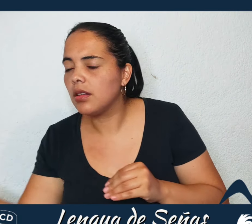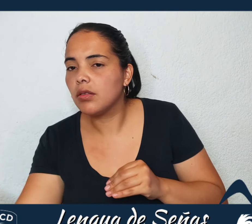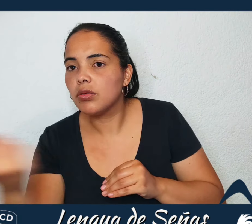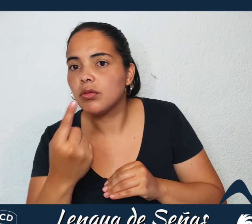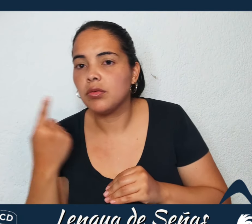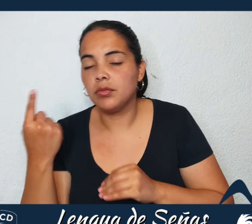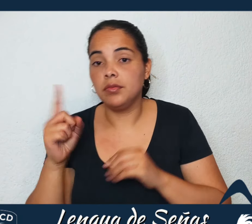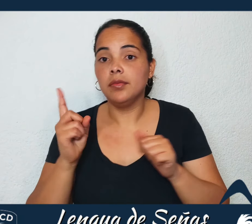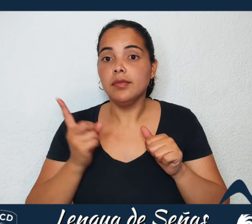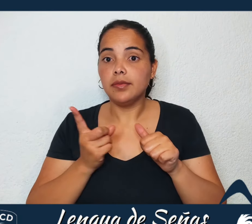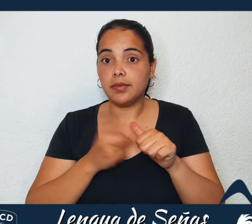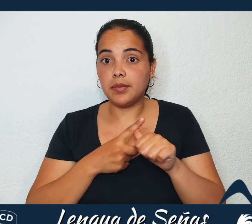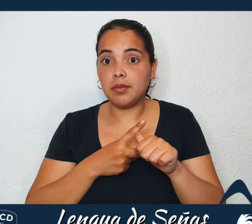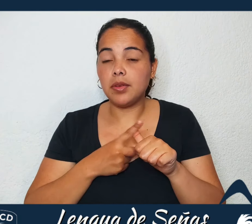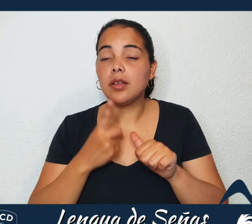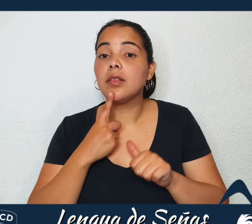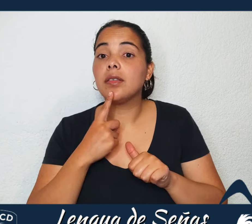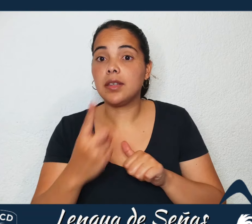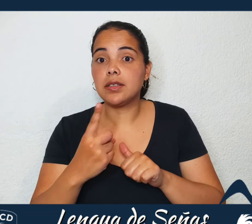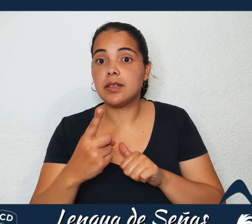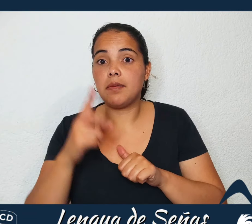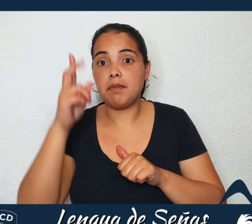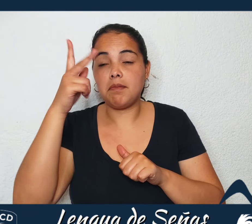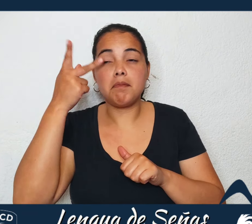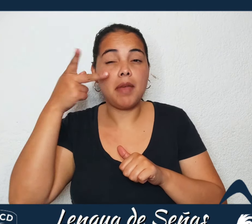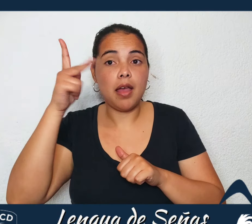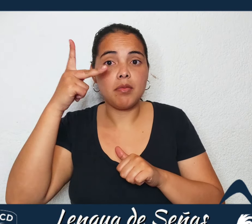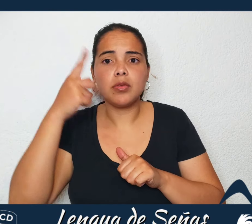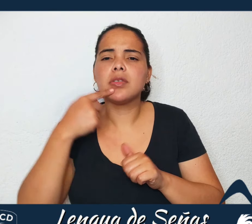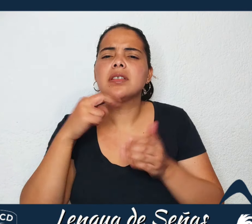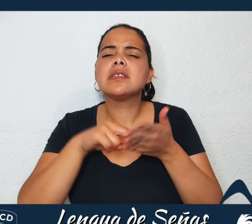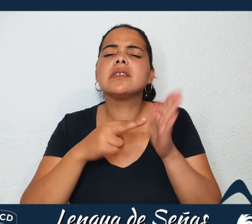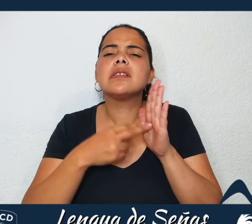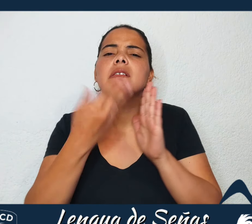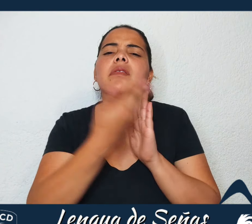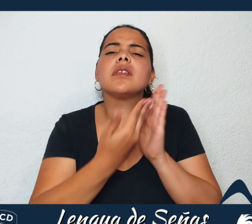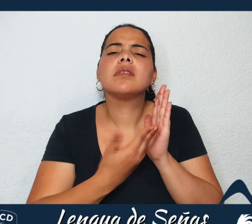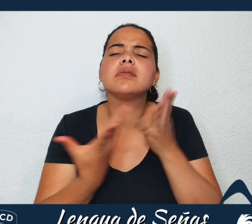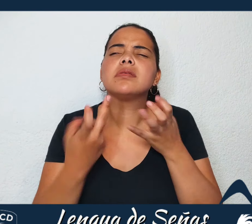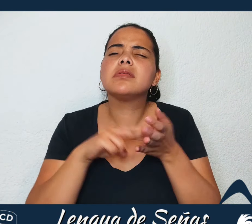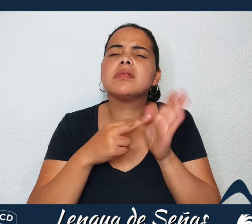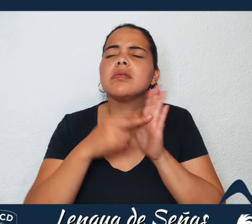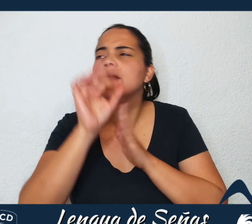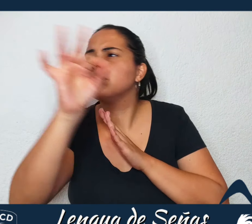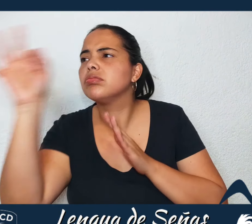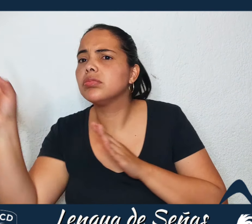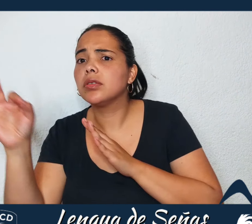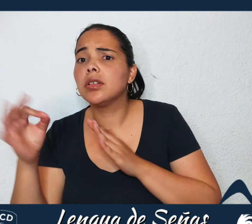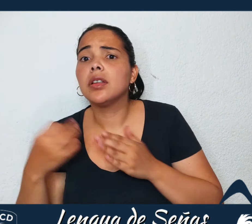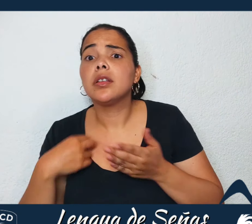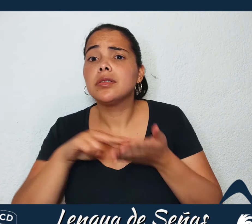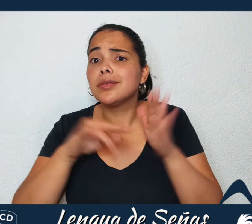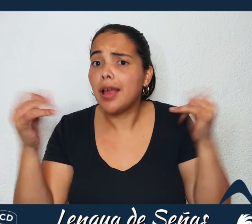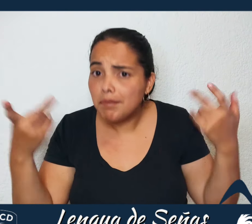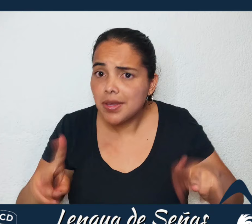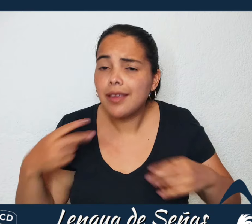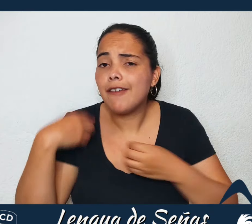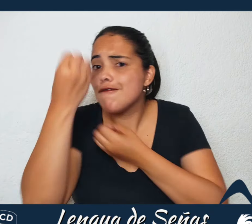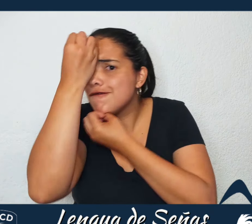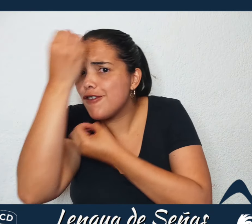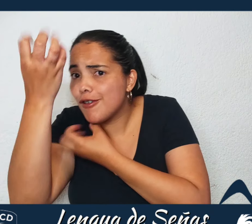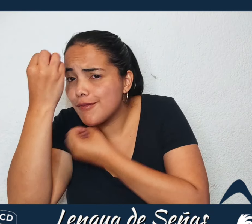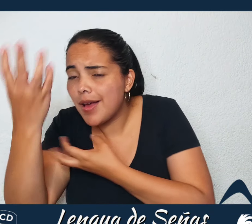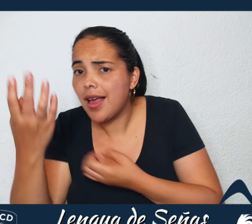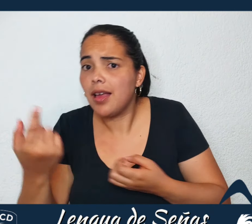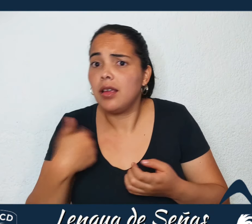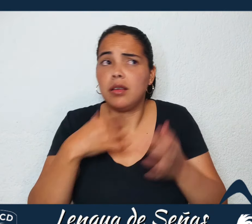importante. En primer lugar, nos habla sobre qué es el evangelio. Y el evangelio son esas buenas nuevas de